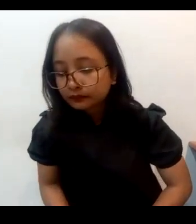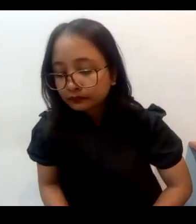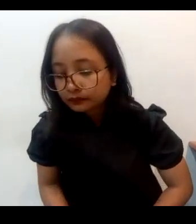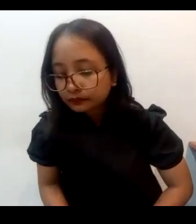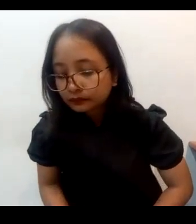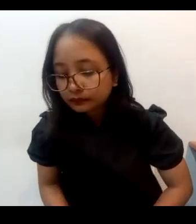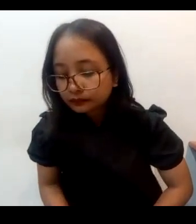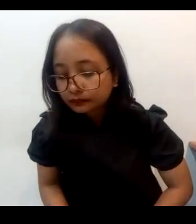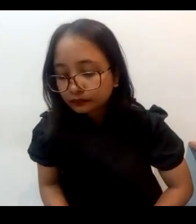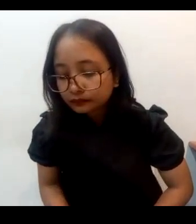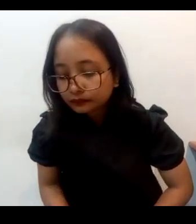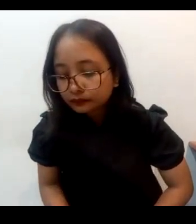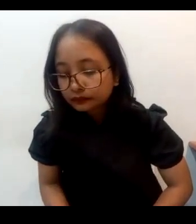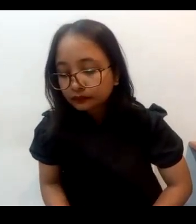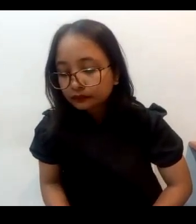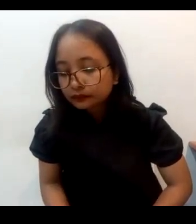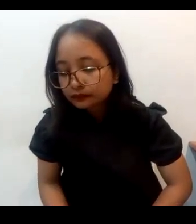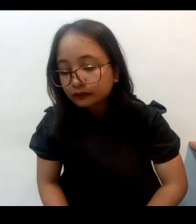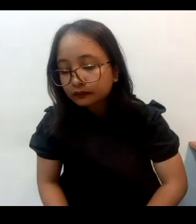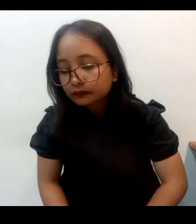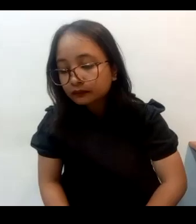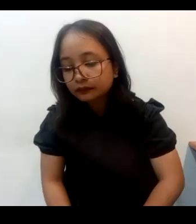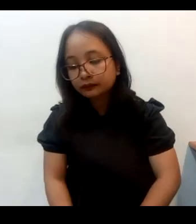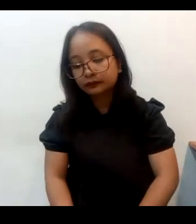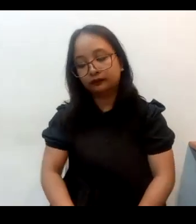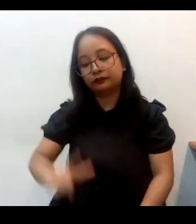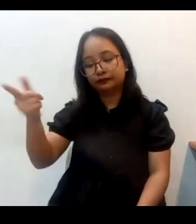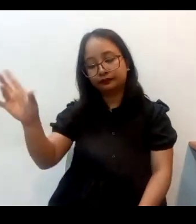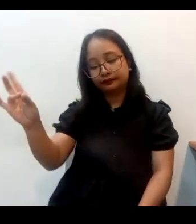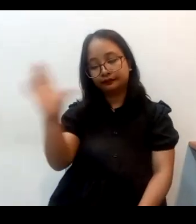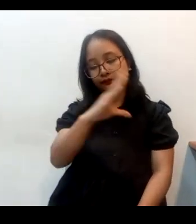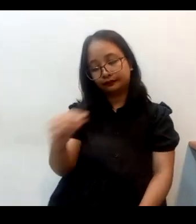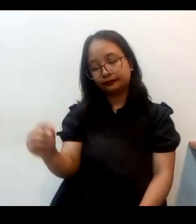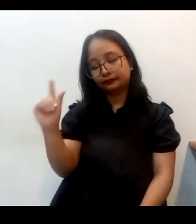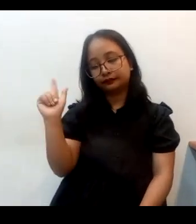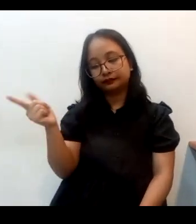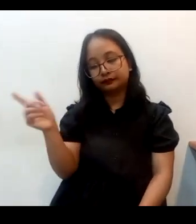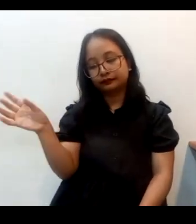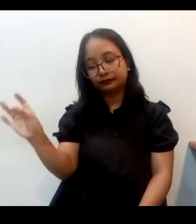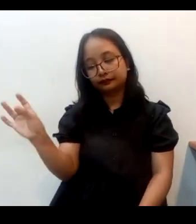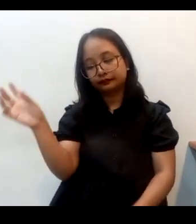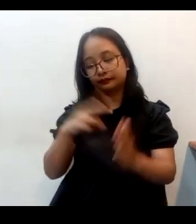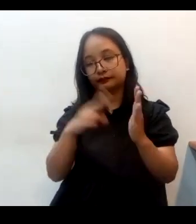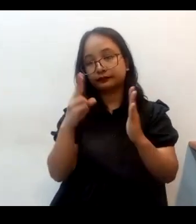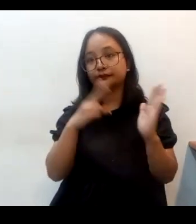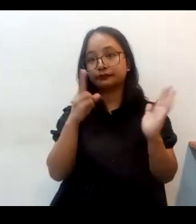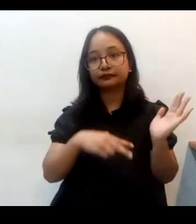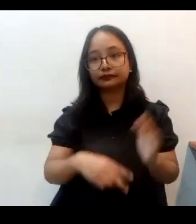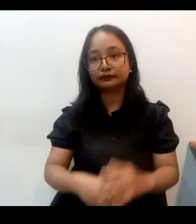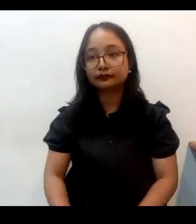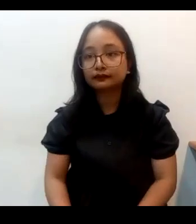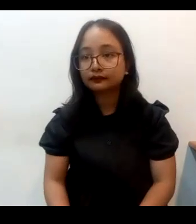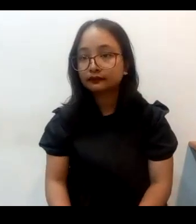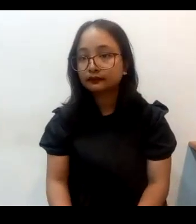sa itaas ng pugad niya. Verse 28, siya'y naninirahan sa malaking bato at ginagawa itong tahanan sa tuktok ng burol na